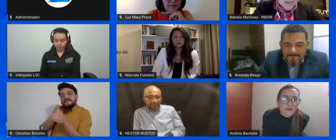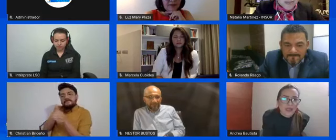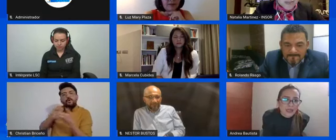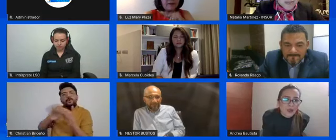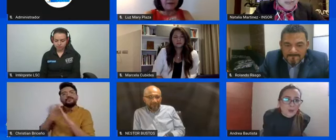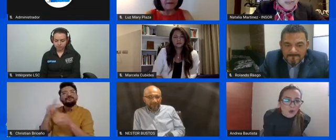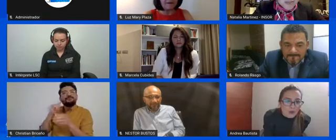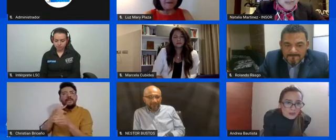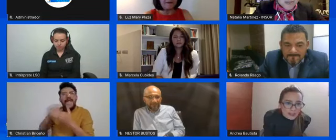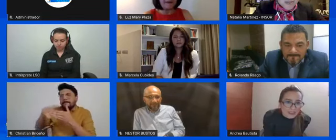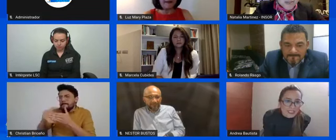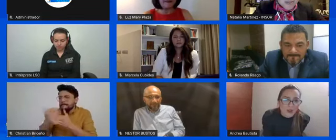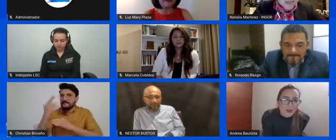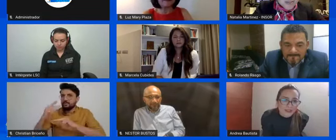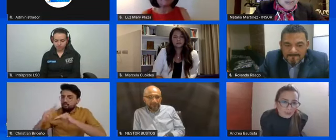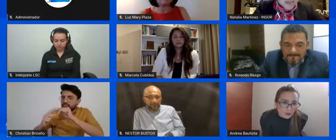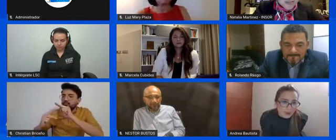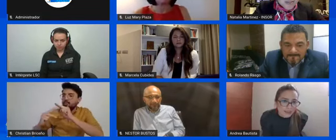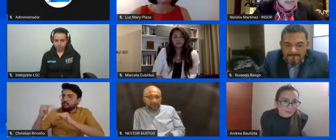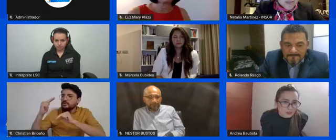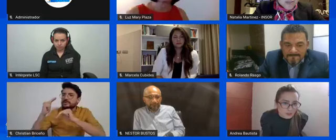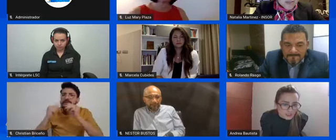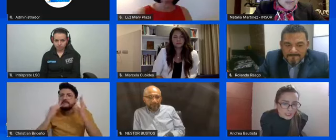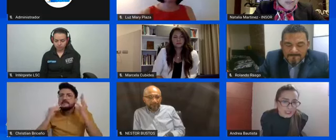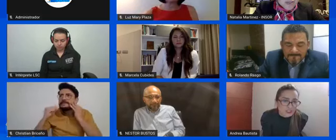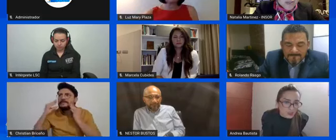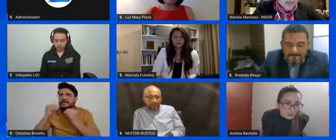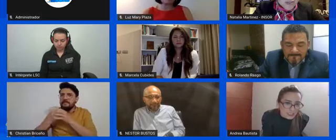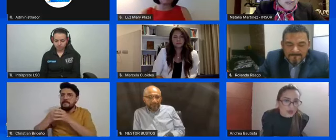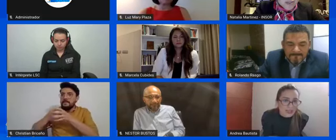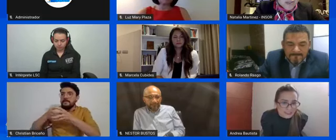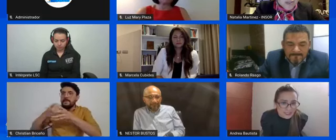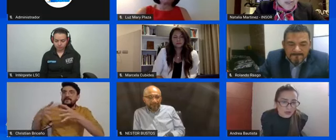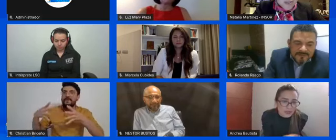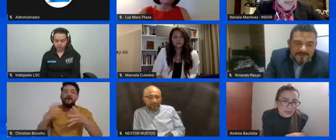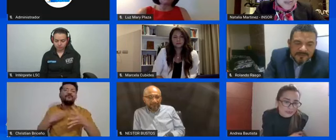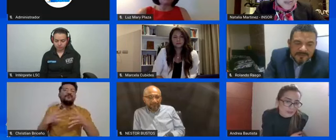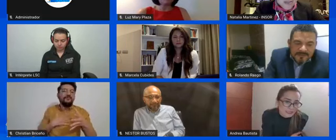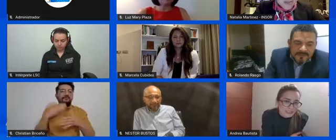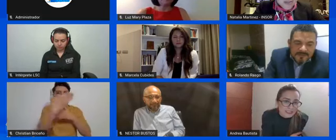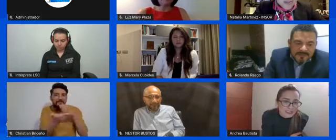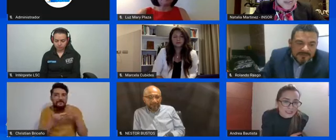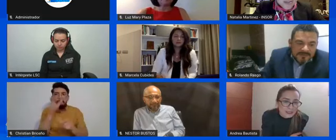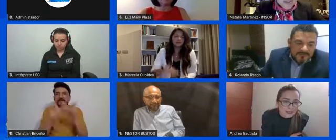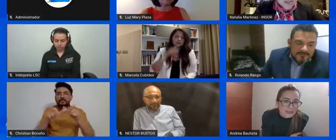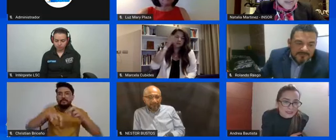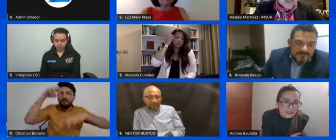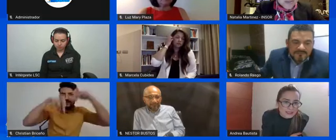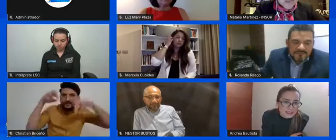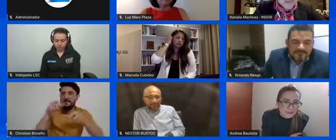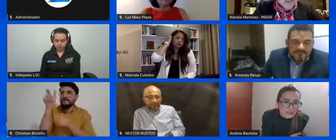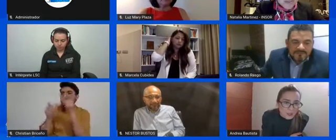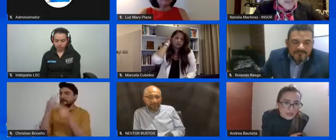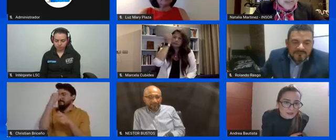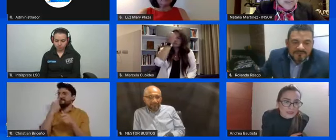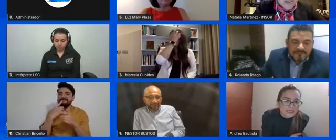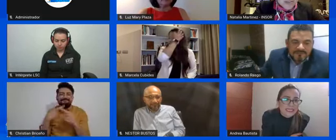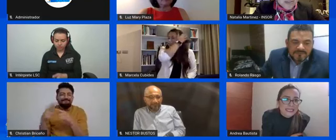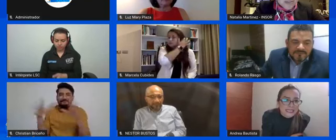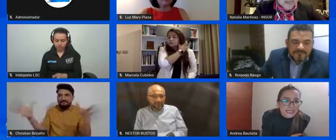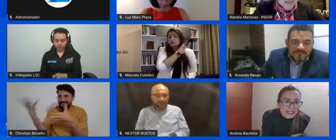se fue un poco dividiendo el trabajo entre la comunidad de las personas sordas con las personas de discapacidad